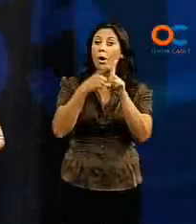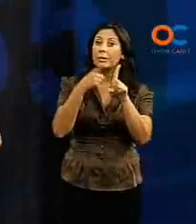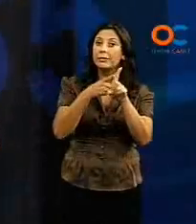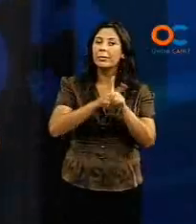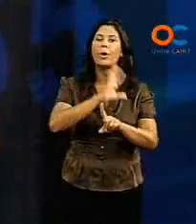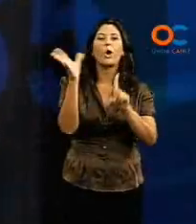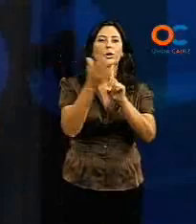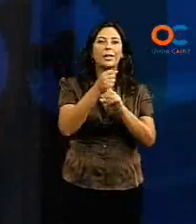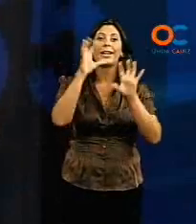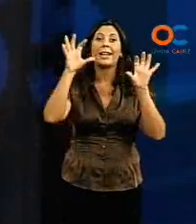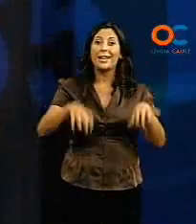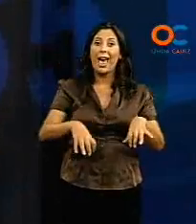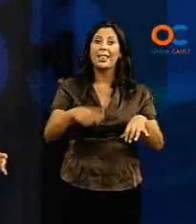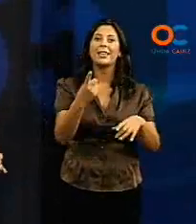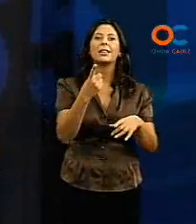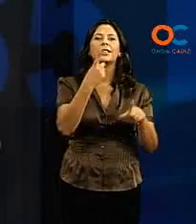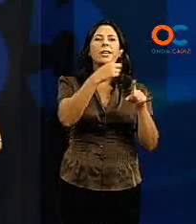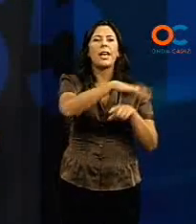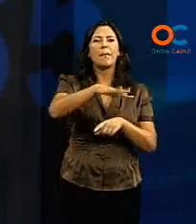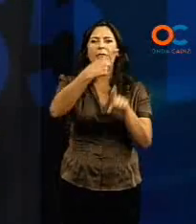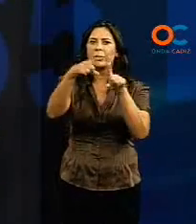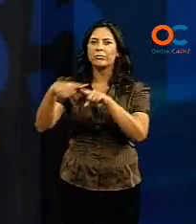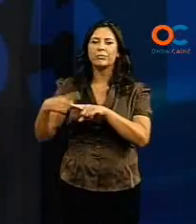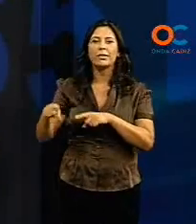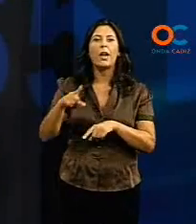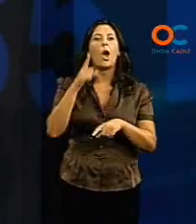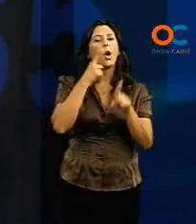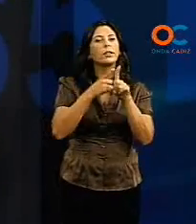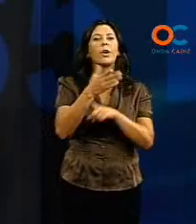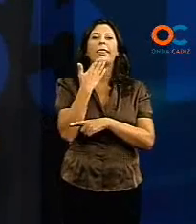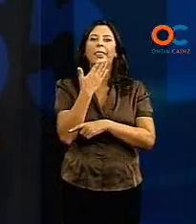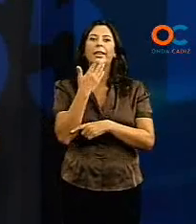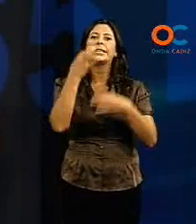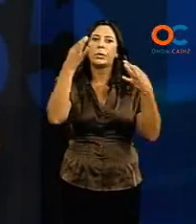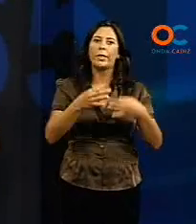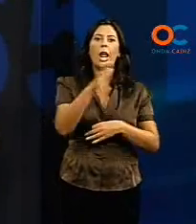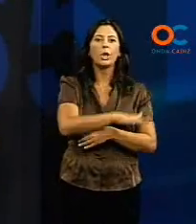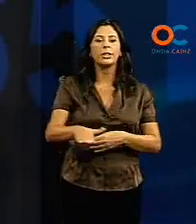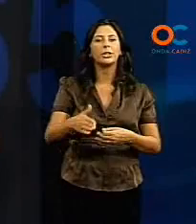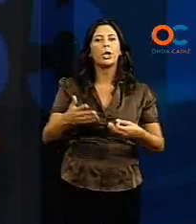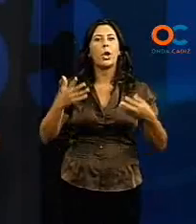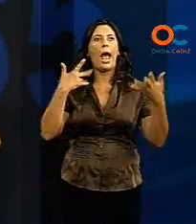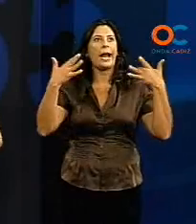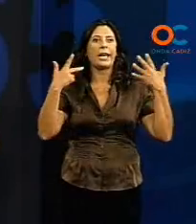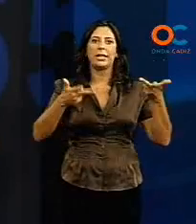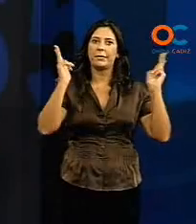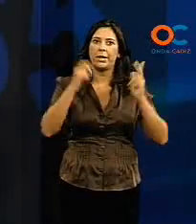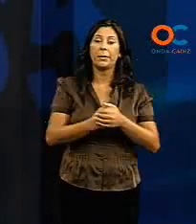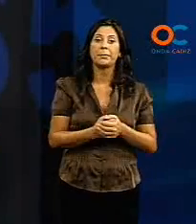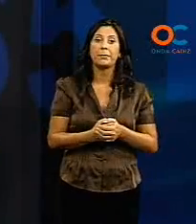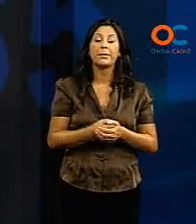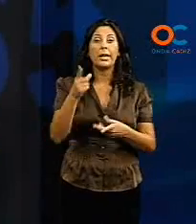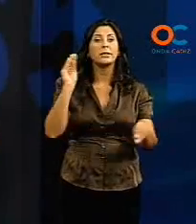Conseguir que esta ciudad cuente con los diversos espacios para el entretenimiento y la seguridad de los niños al aire libre. Una actuación que ha supuesto